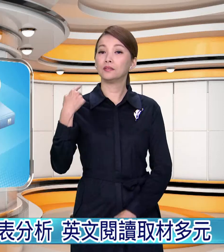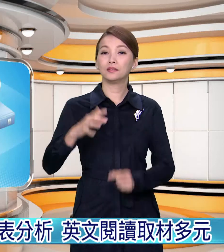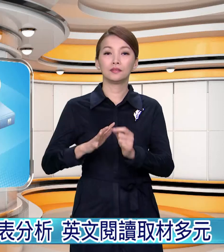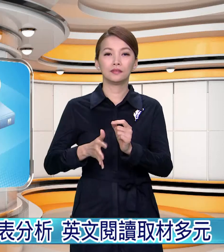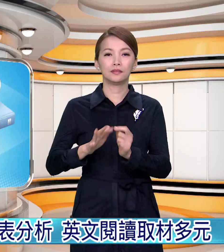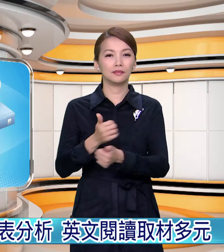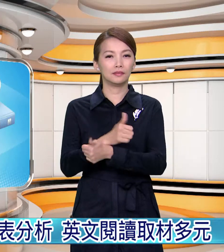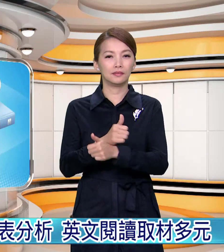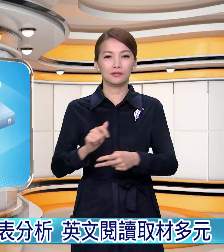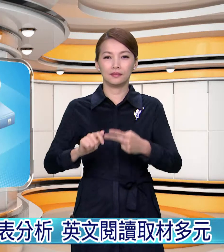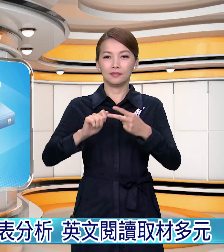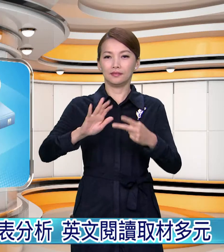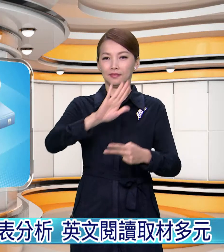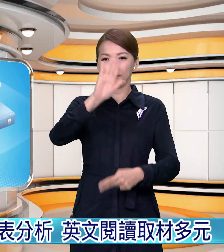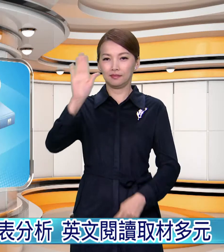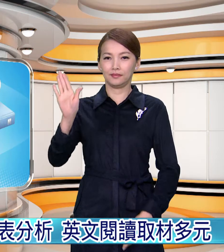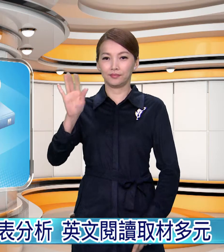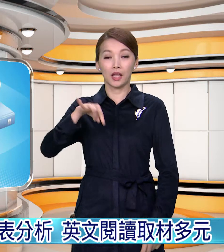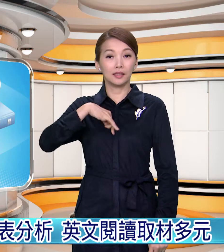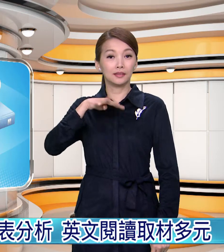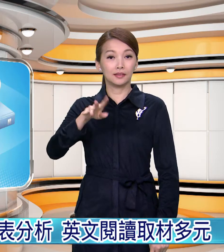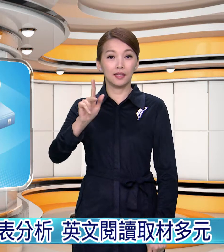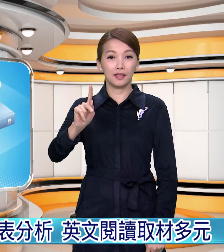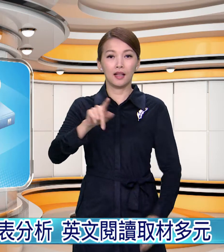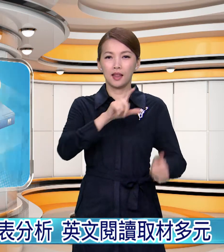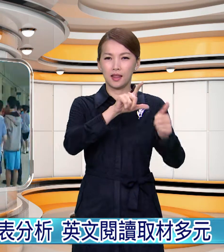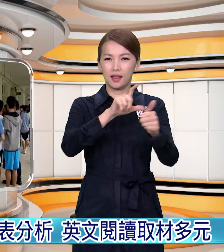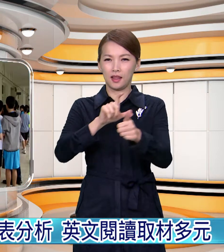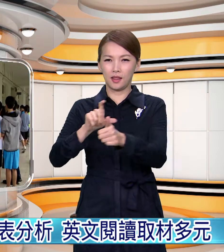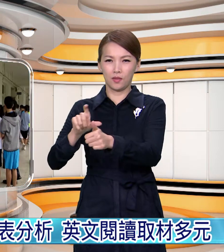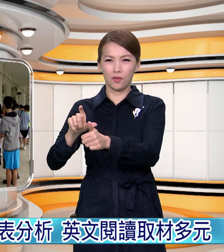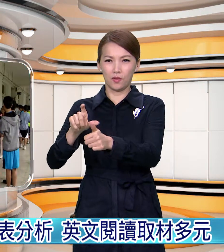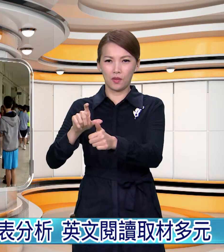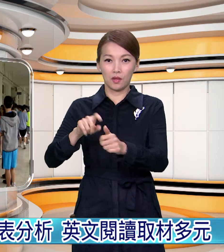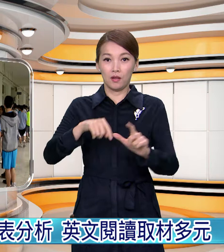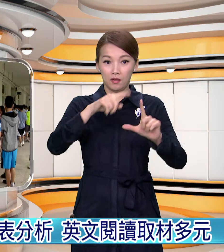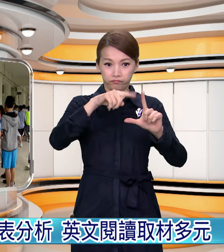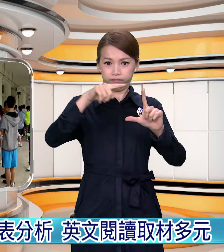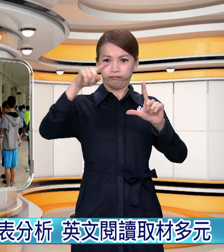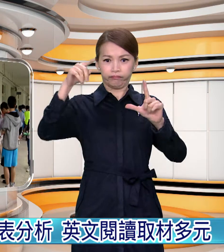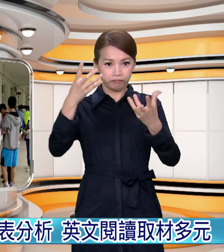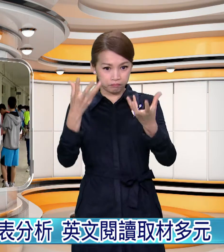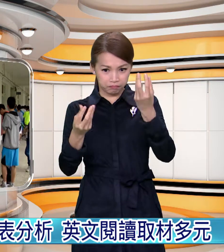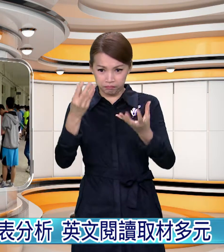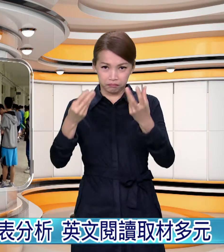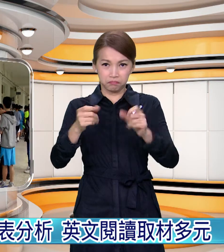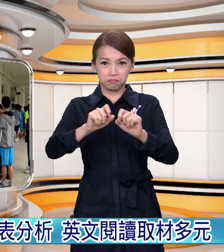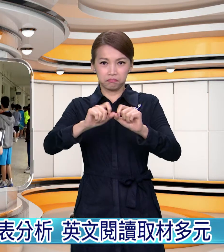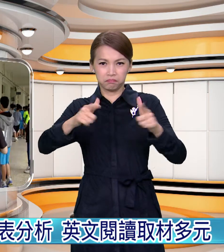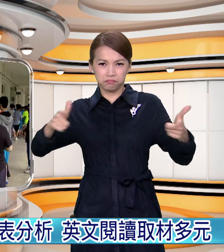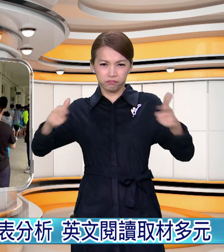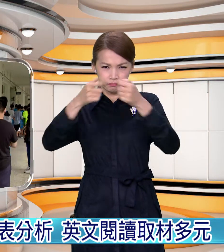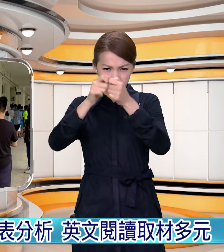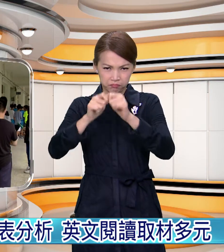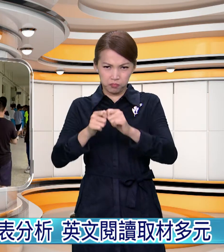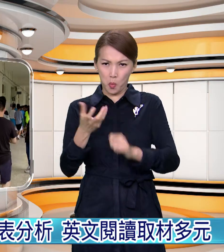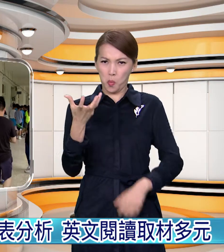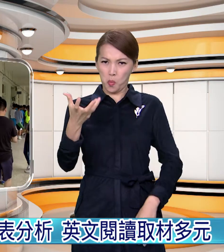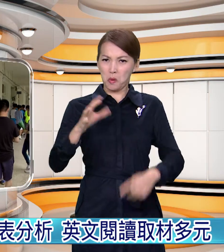昨天是国中会考的第二天，自然考科试题图表分析就占了80%以